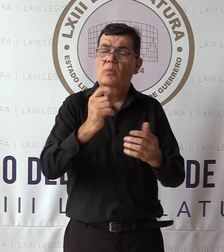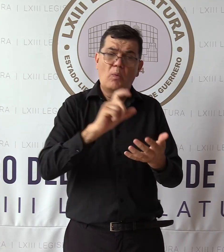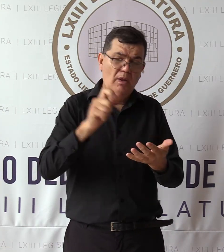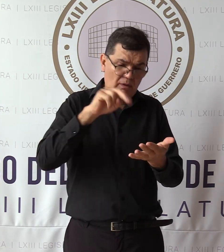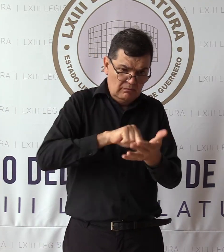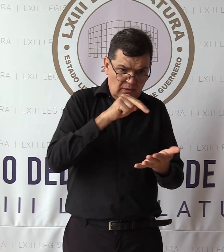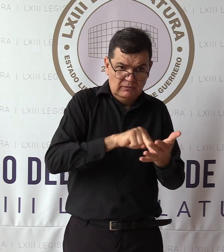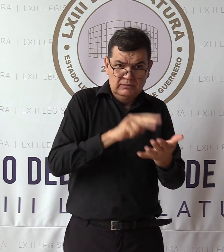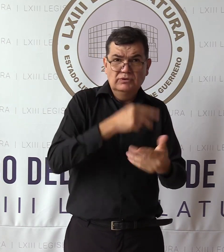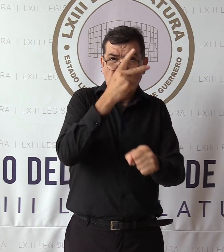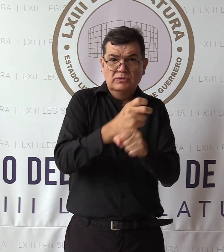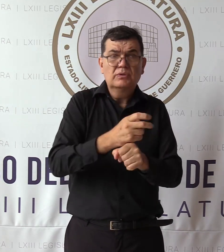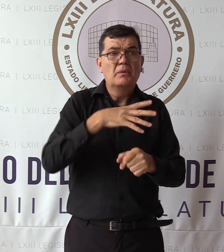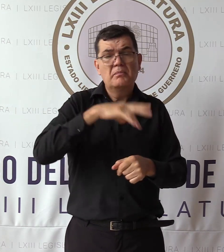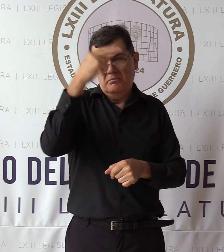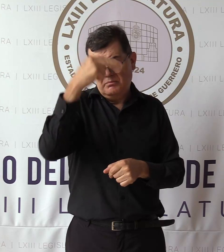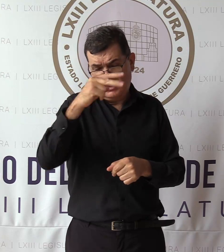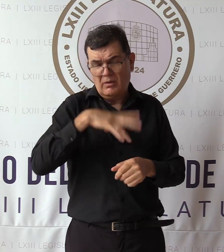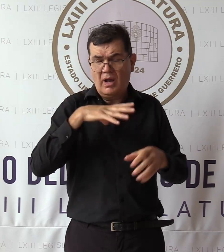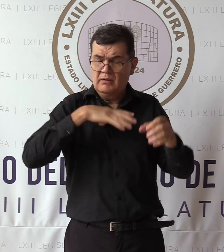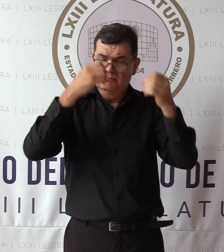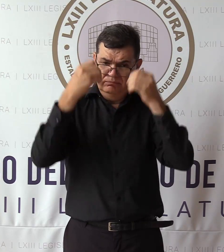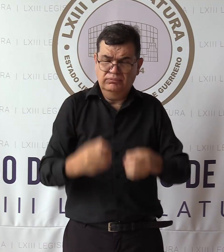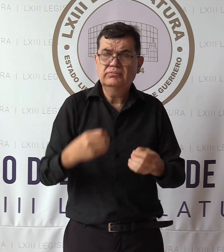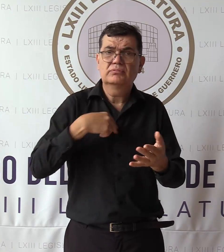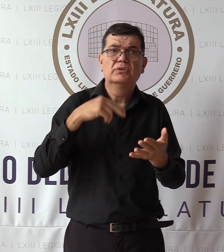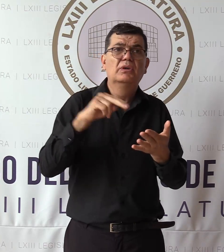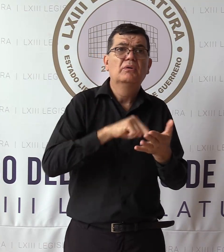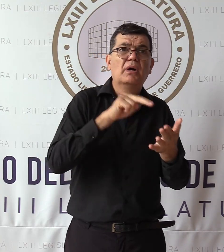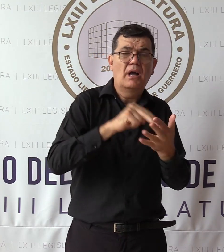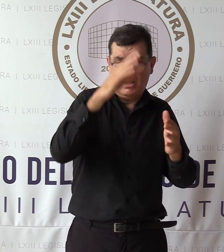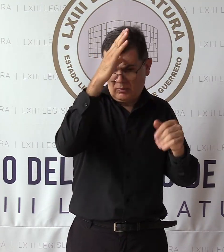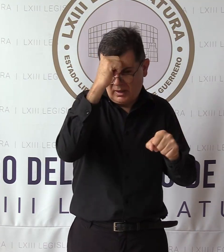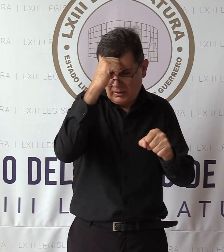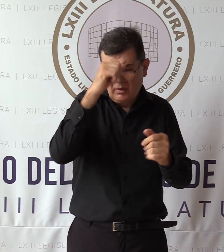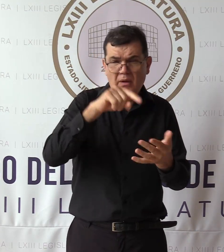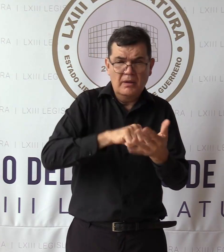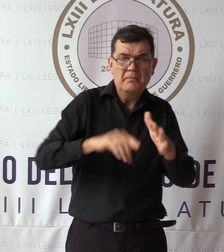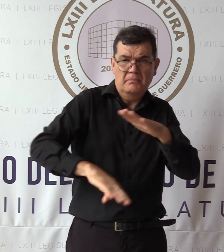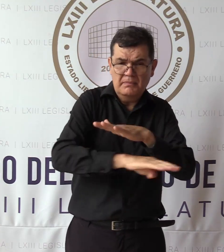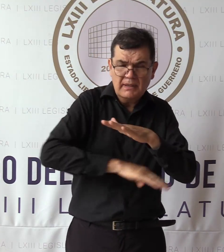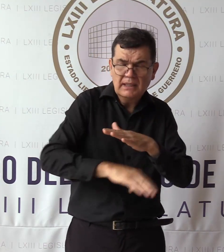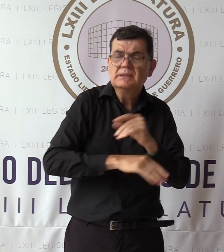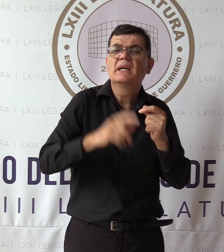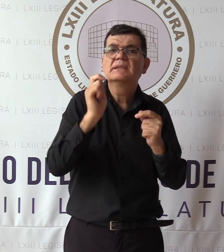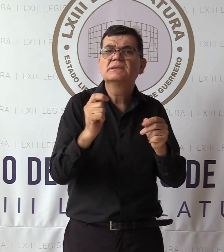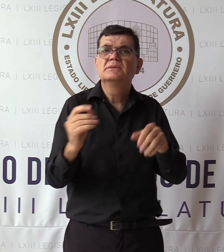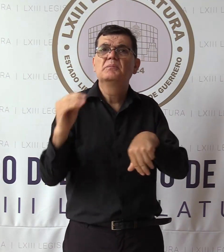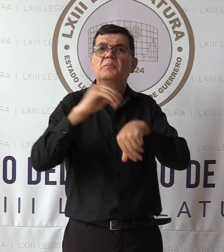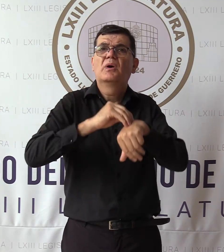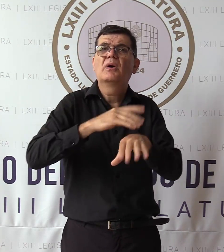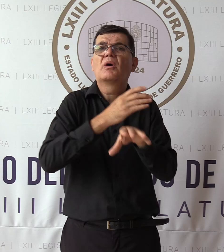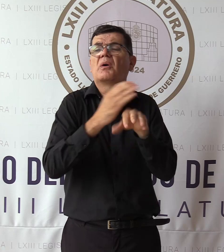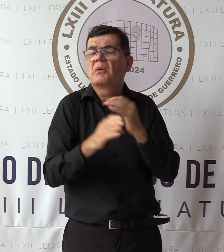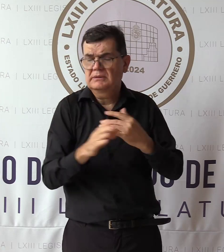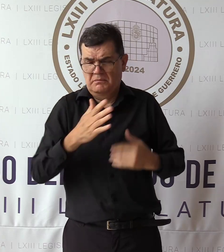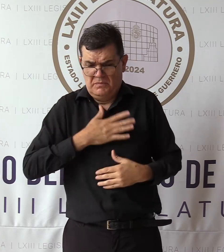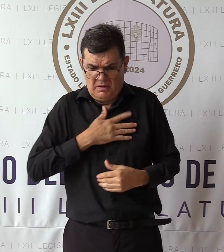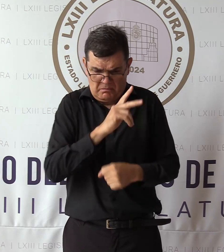Convención, México se comprometió a cumplir con los principios establecidos en ella. Entre las implicaciones de que nuestro país haya ratificado